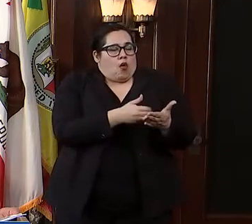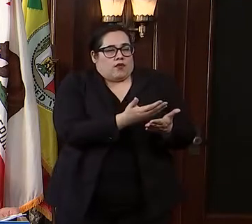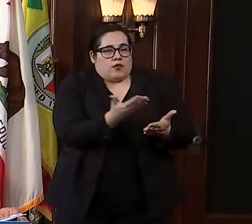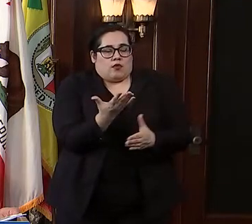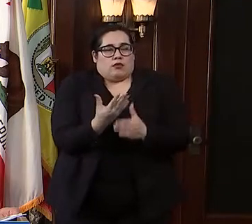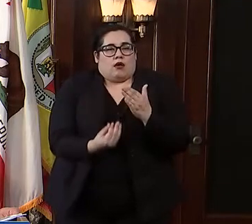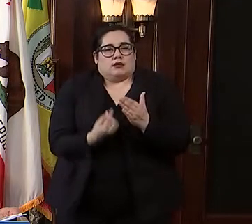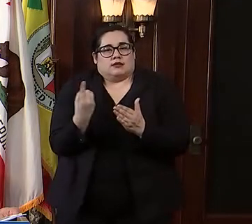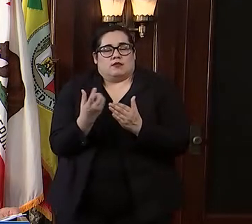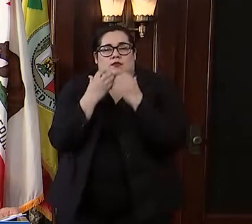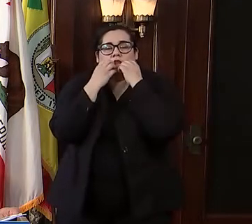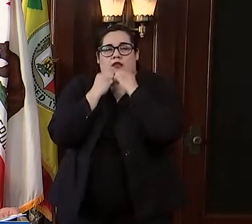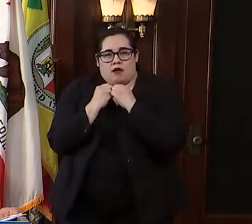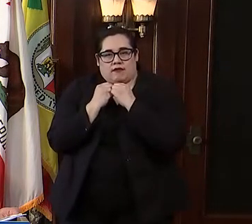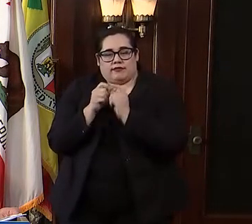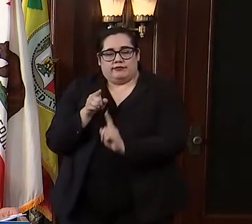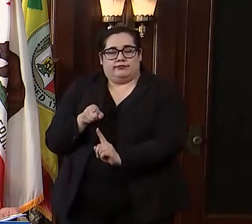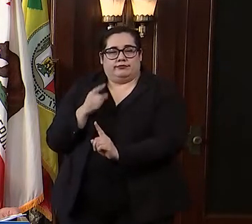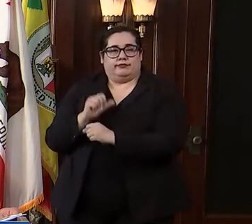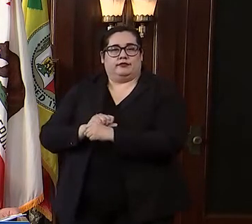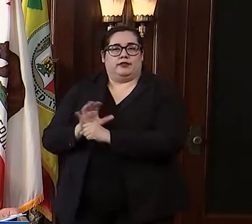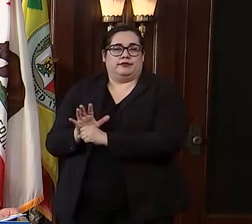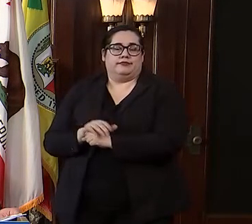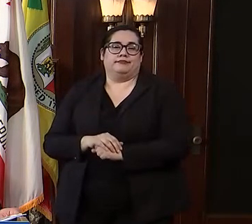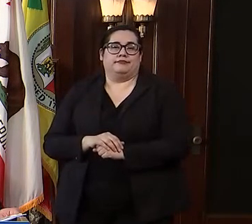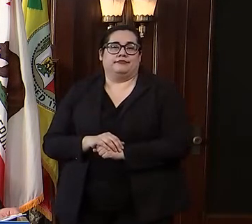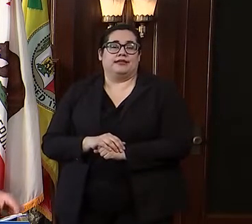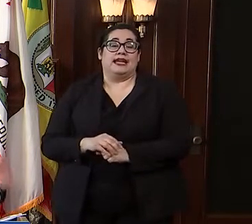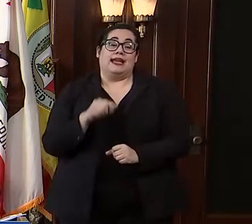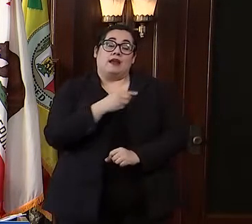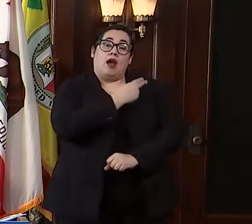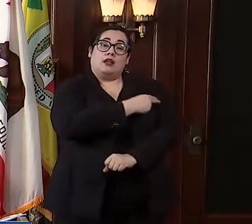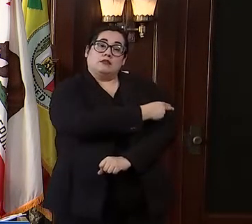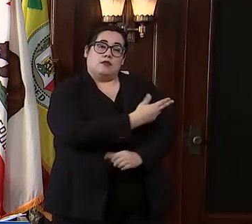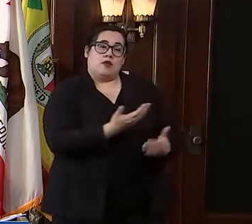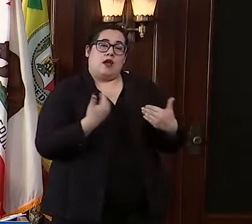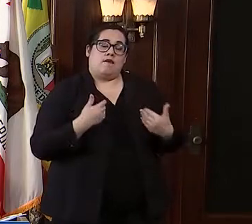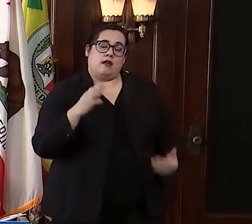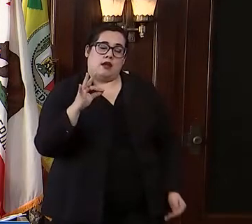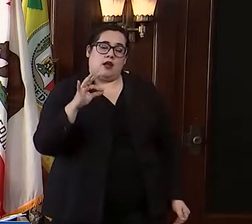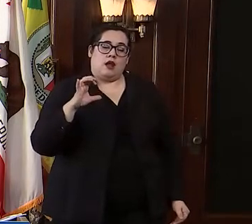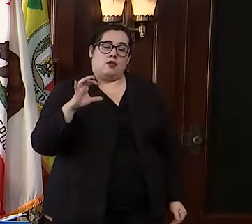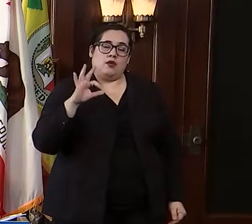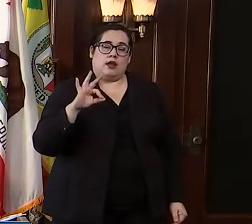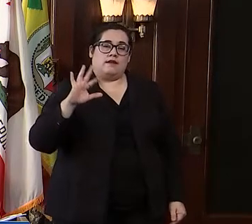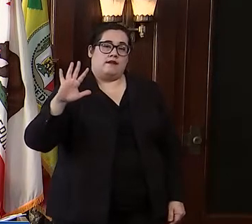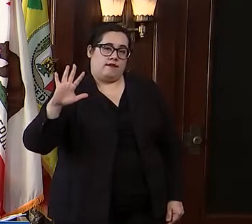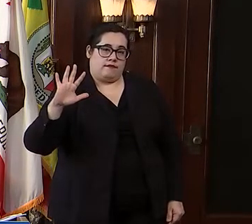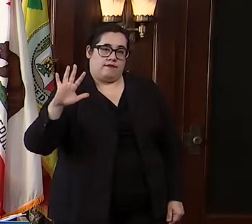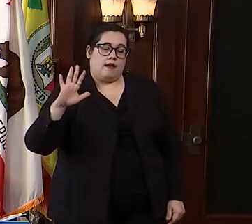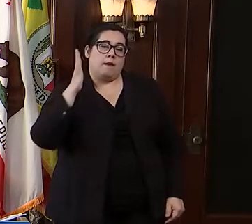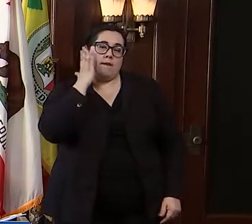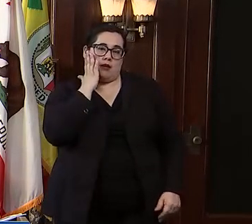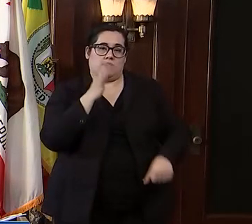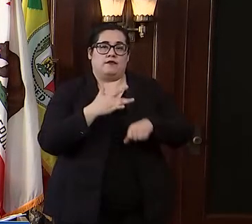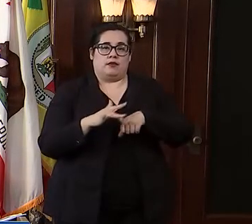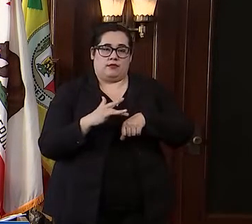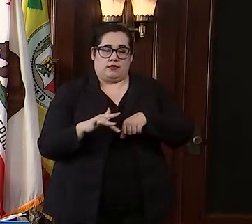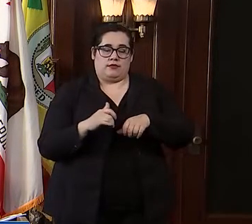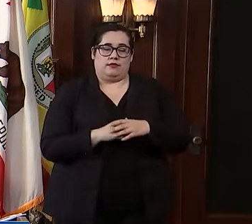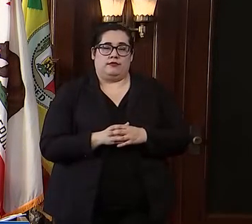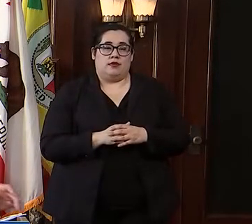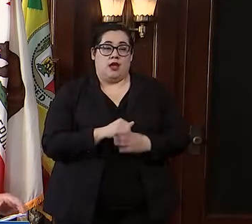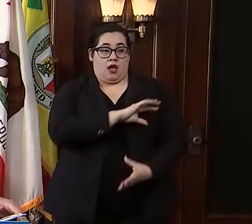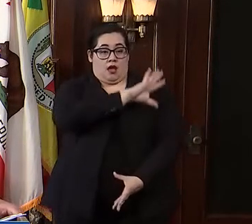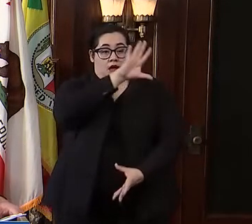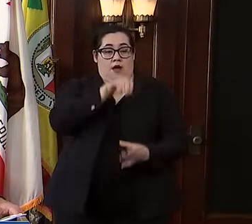querido a este virus. En estos hospitales tenemos 995 camas disponibles.